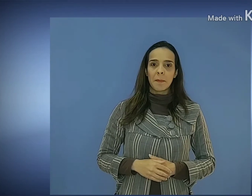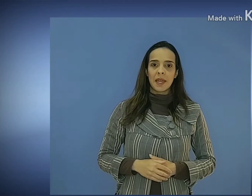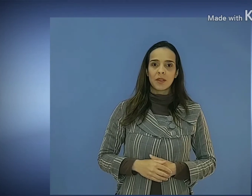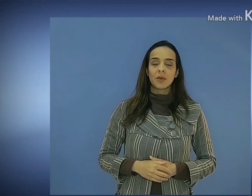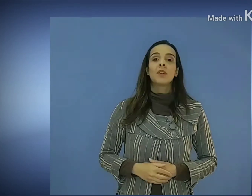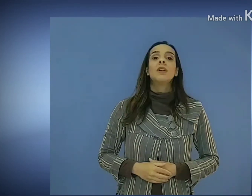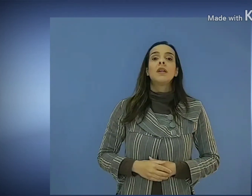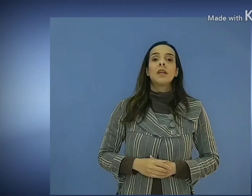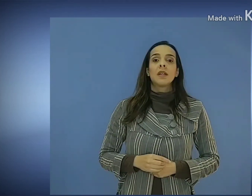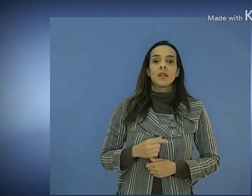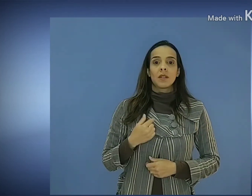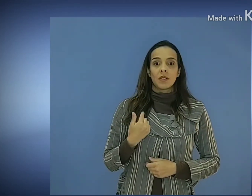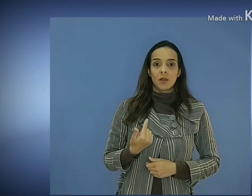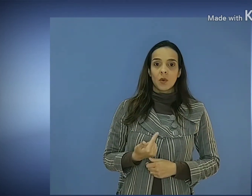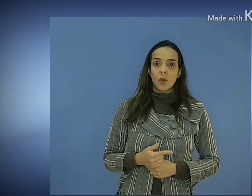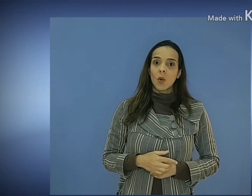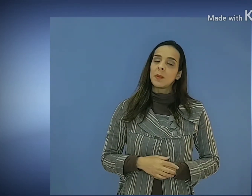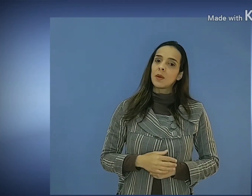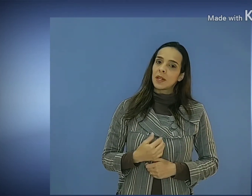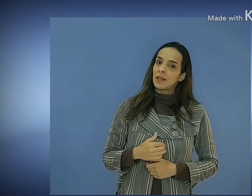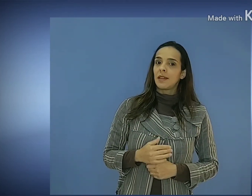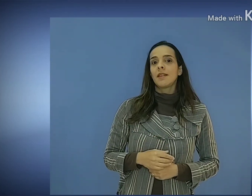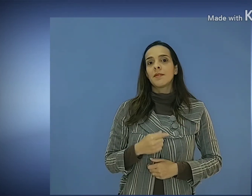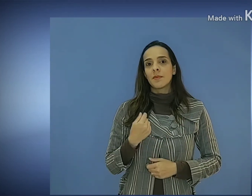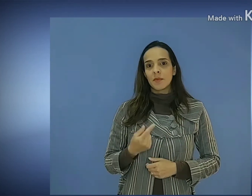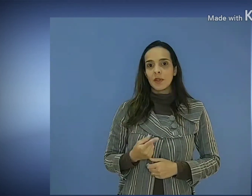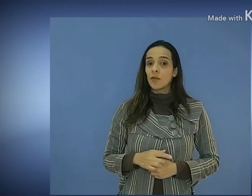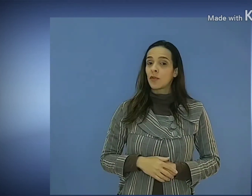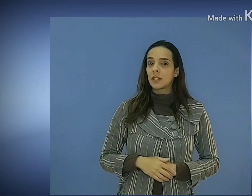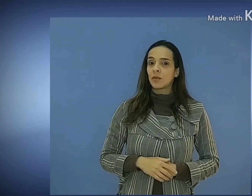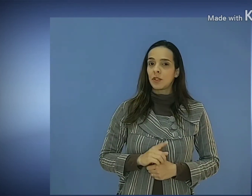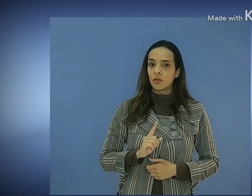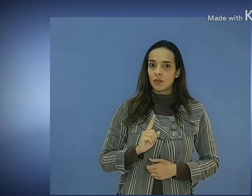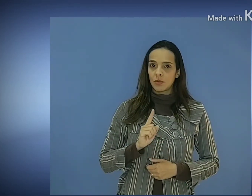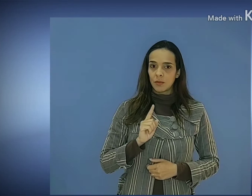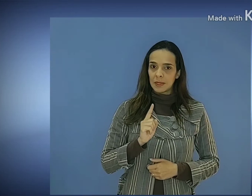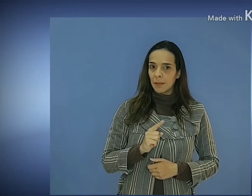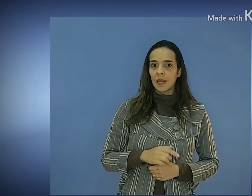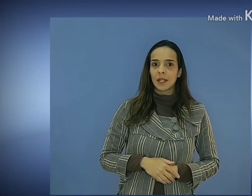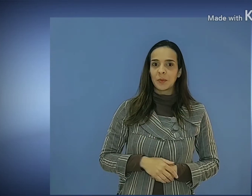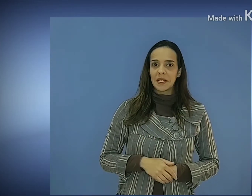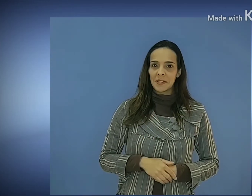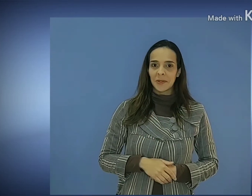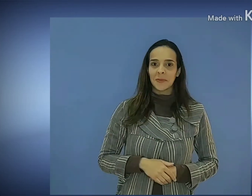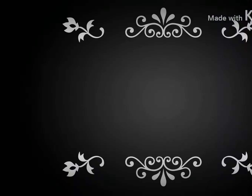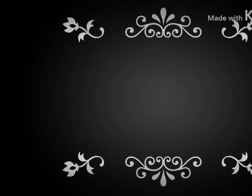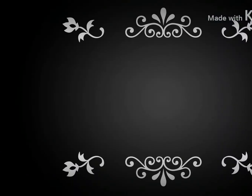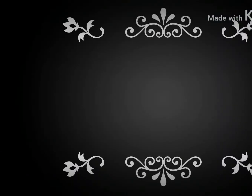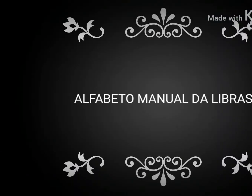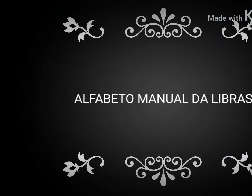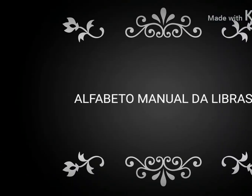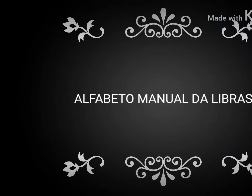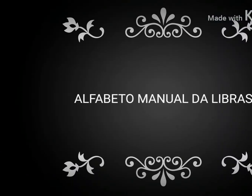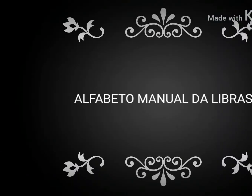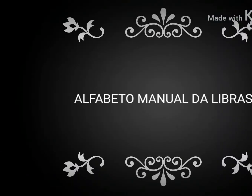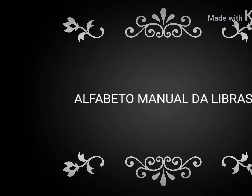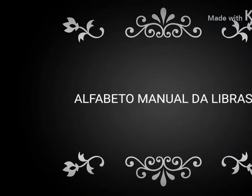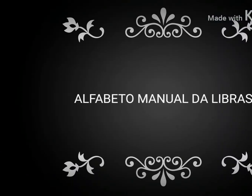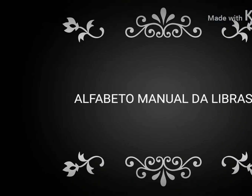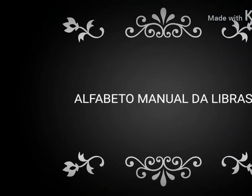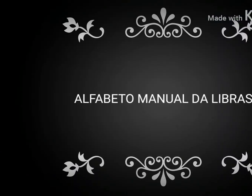esse alfabeto comigo aqui e eu vou fazer um vídeo separado para isso.